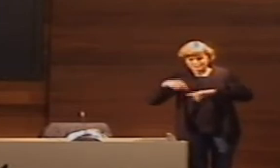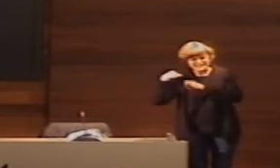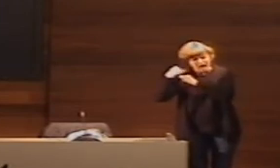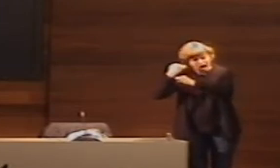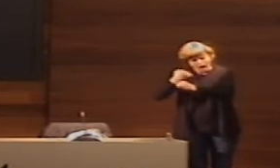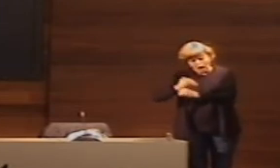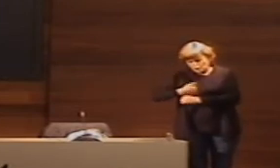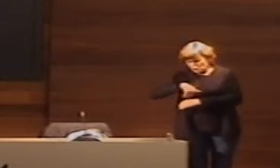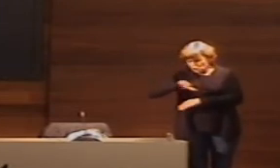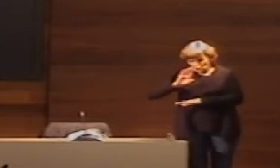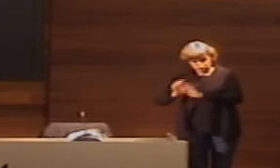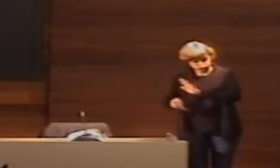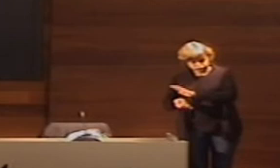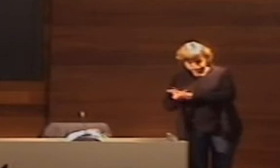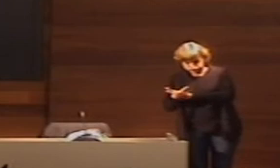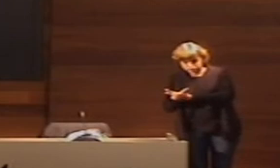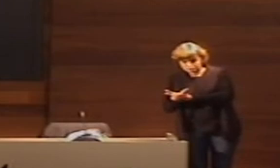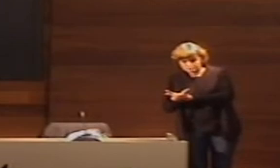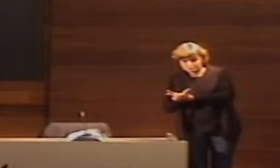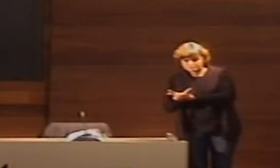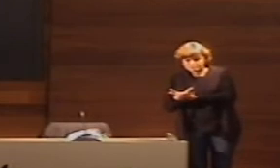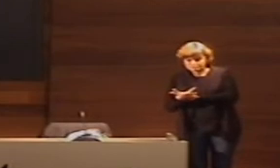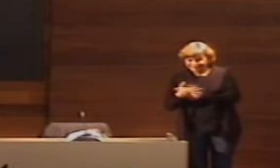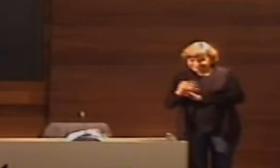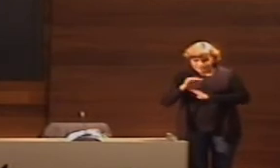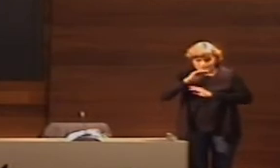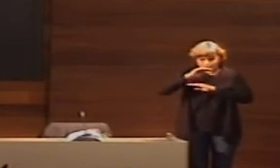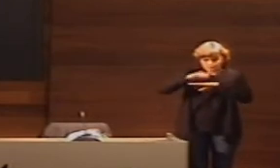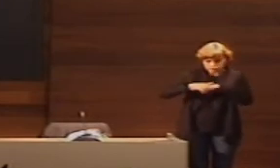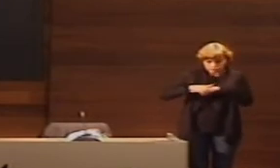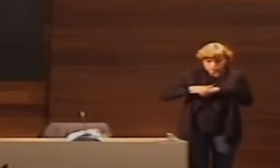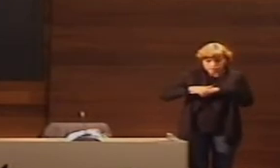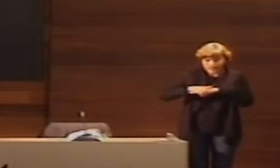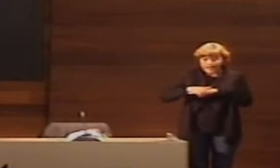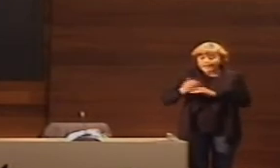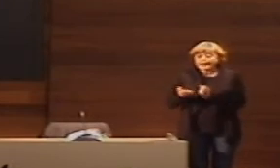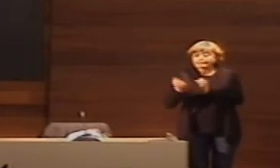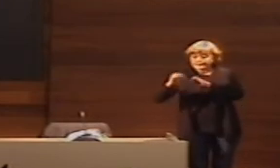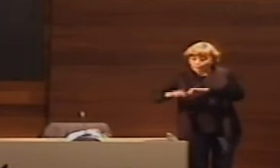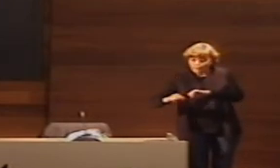¿no? Y por tanto en las transposiciones de las mismas, y nos puede gustar más o nos puede gustar